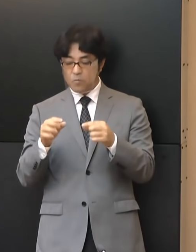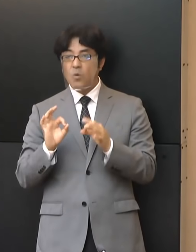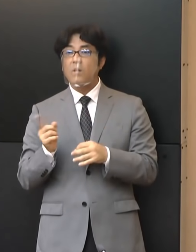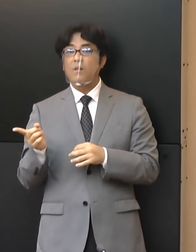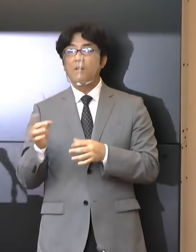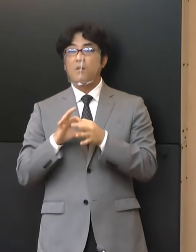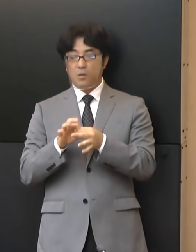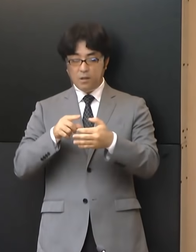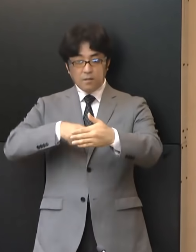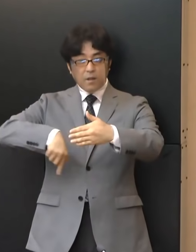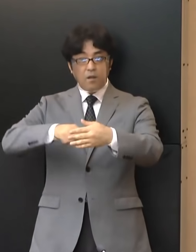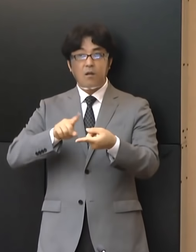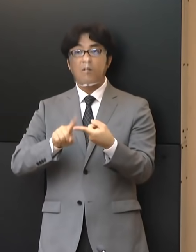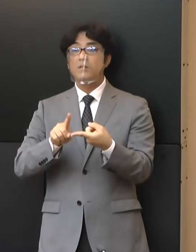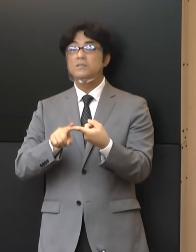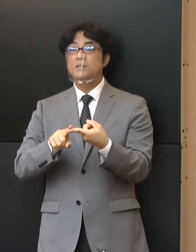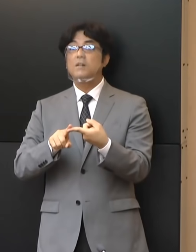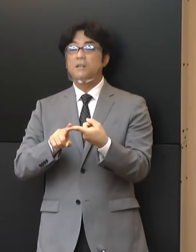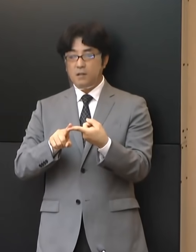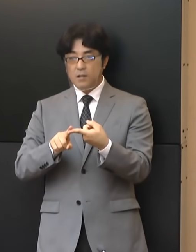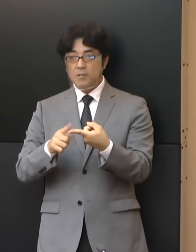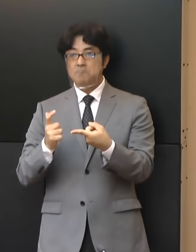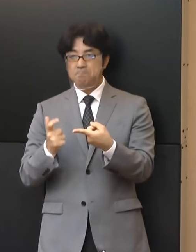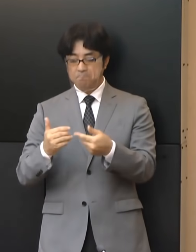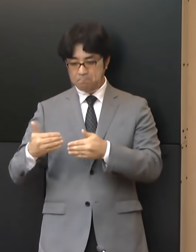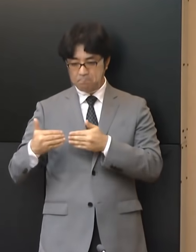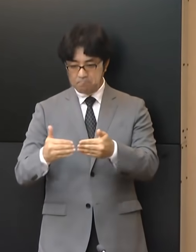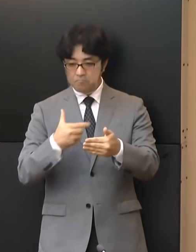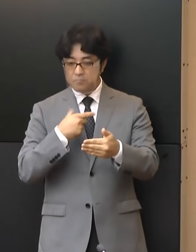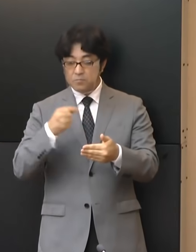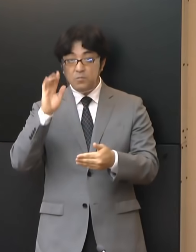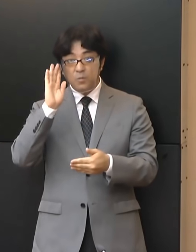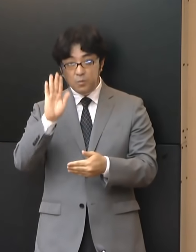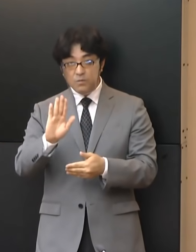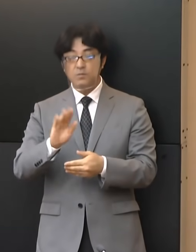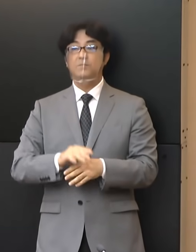の方向性をしっかり認識していきたいと思います。